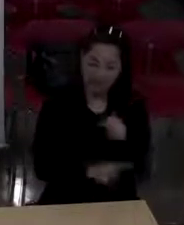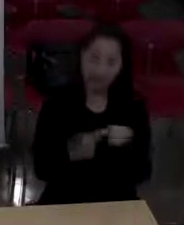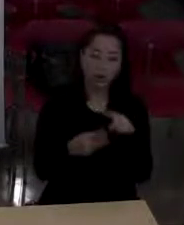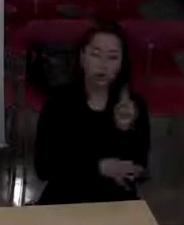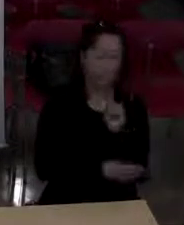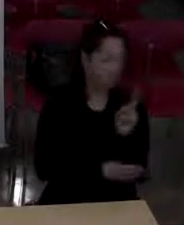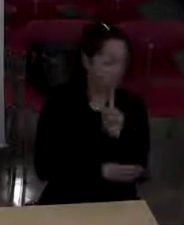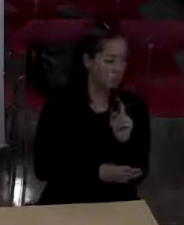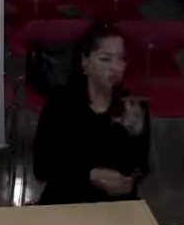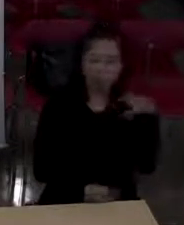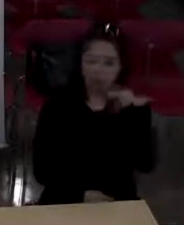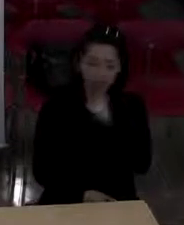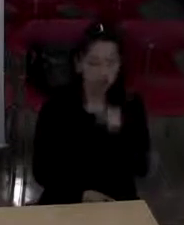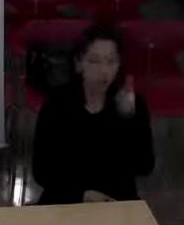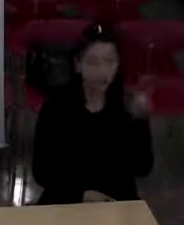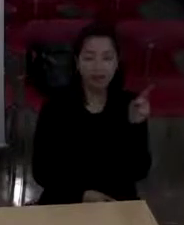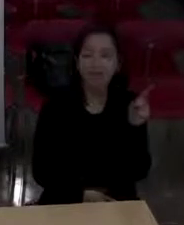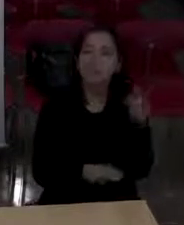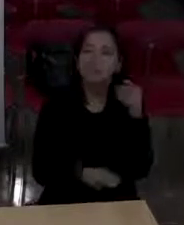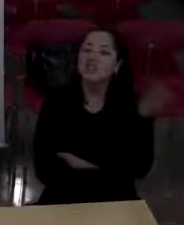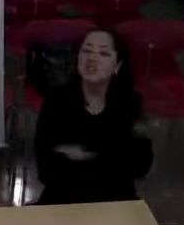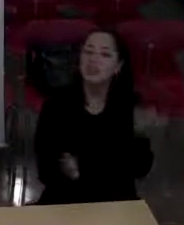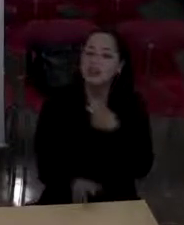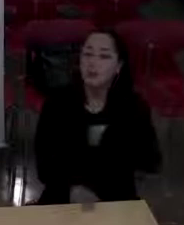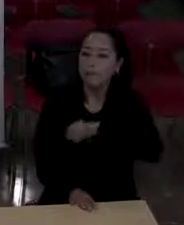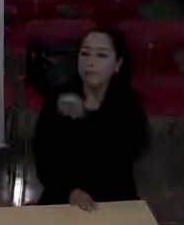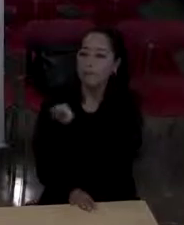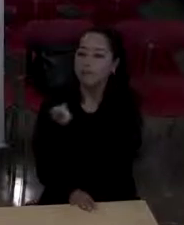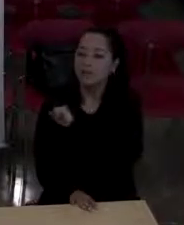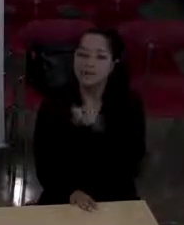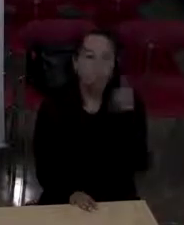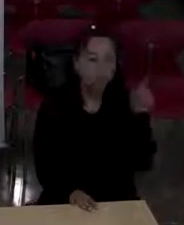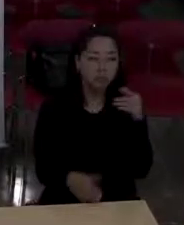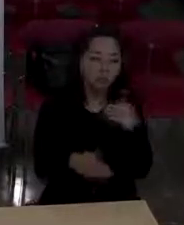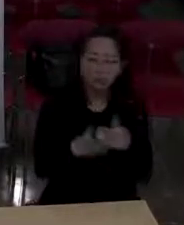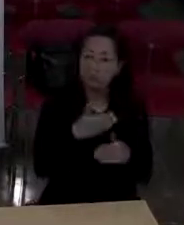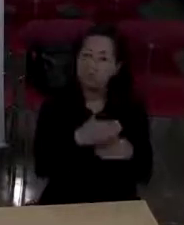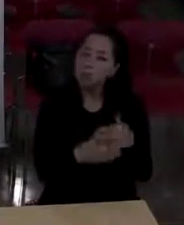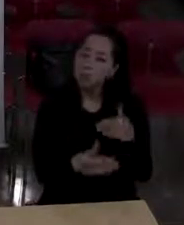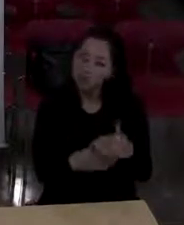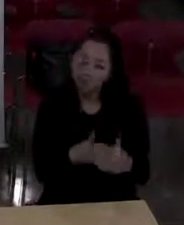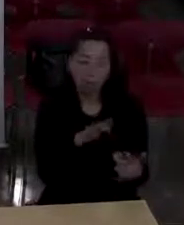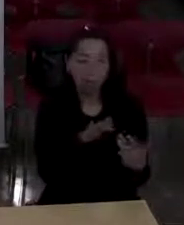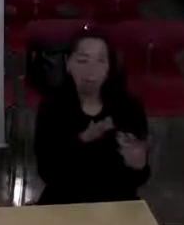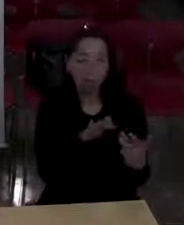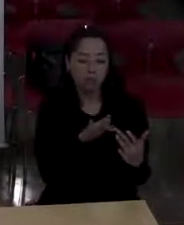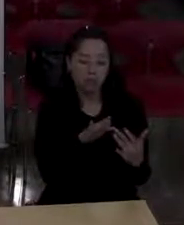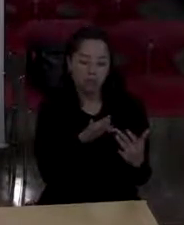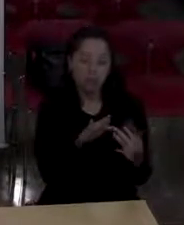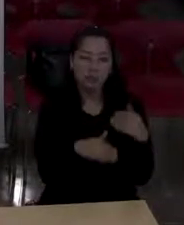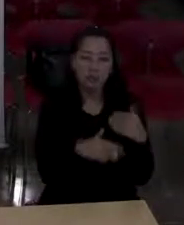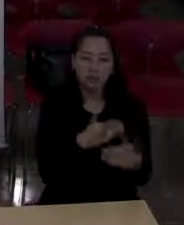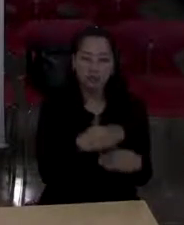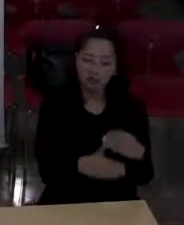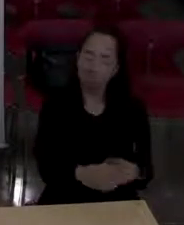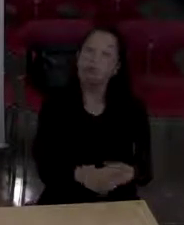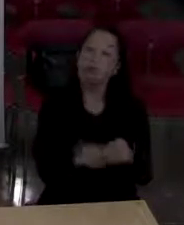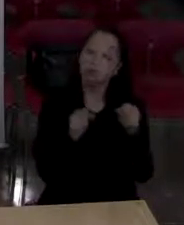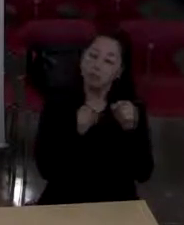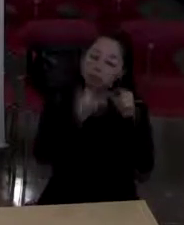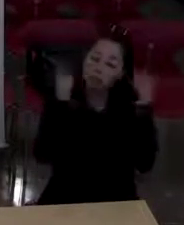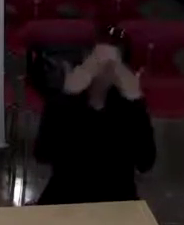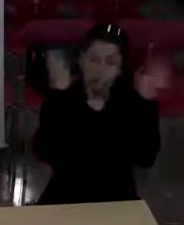técnica causa furor. Aquí poco a poco gana adeptos. Eso sí, hay gestos que no necesitan traducción porque salen directamente